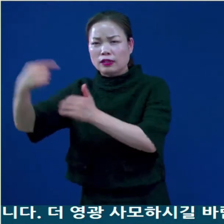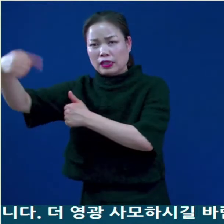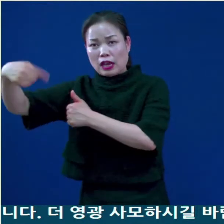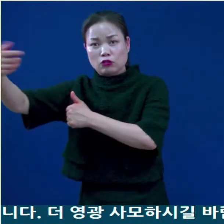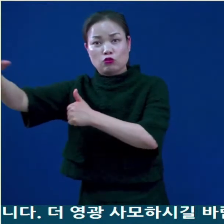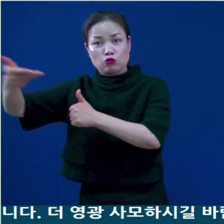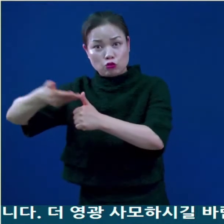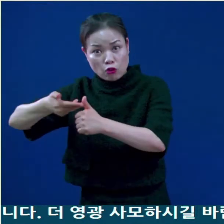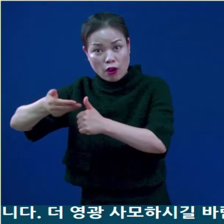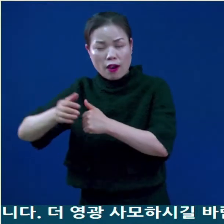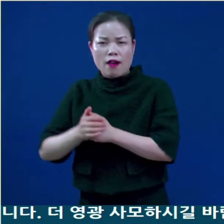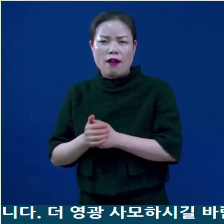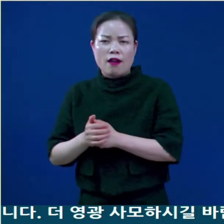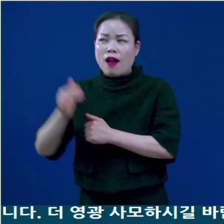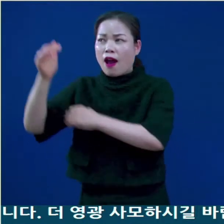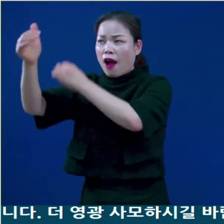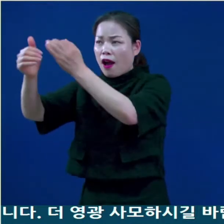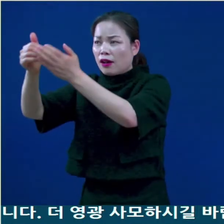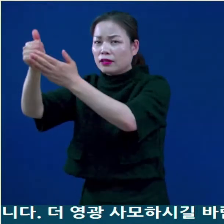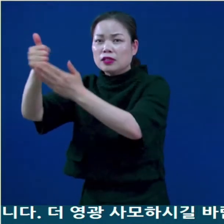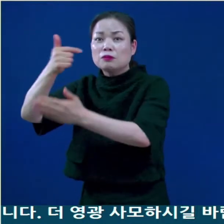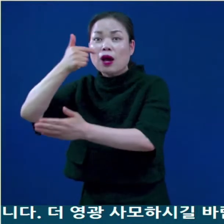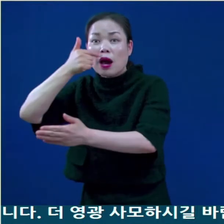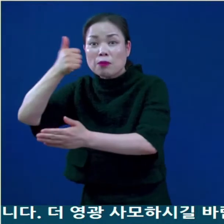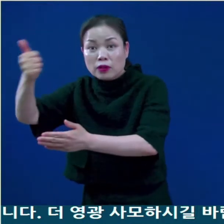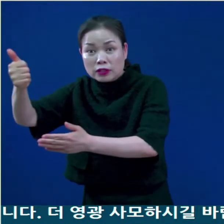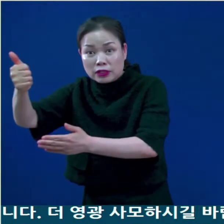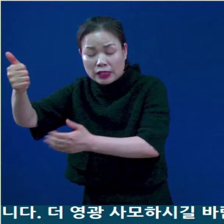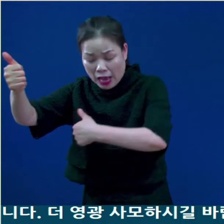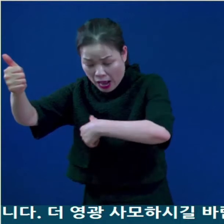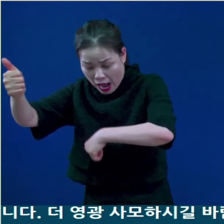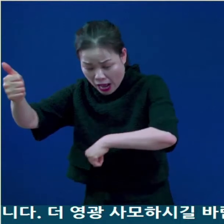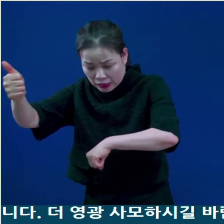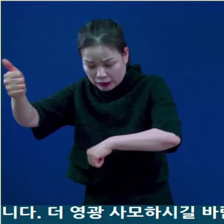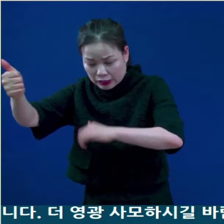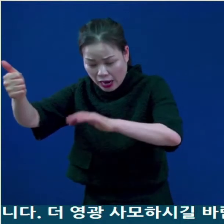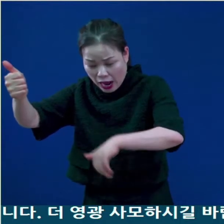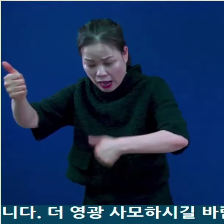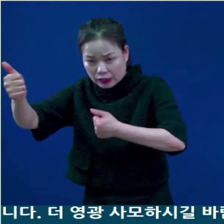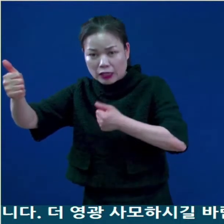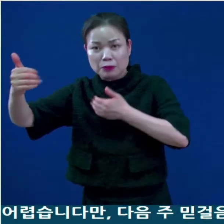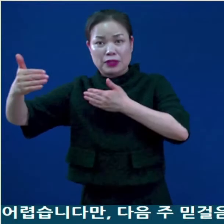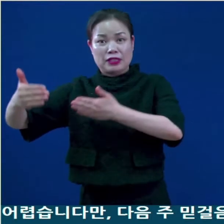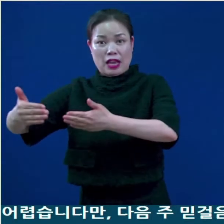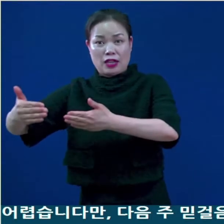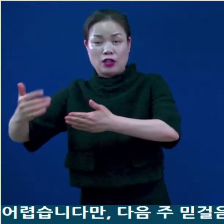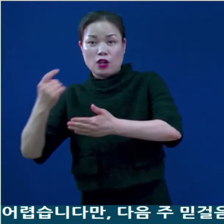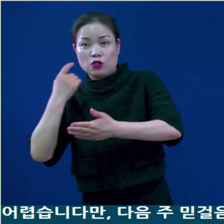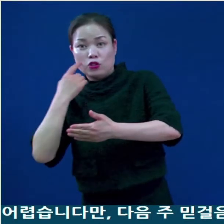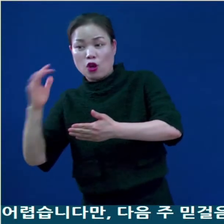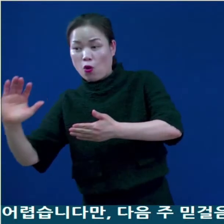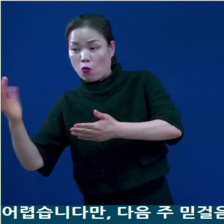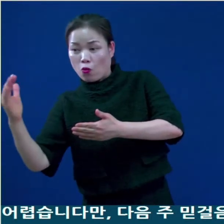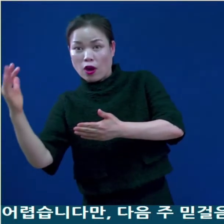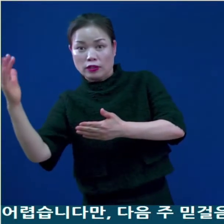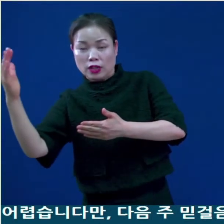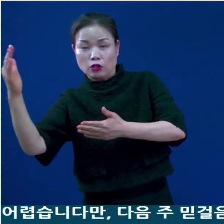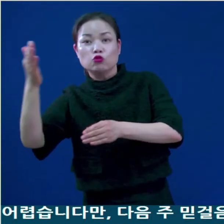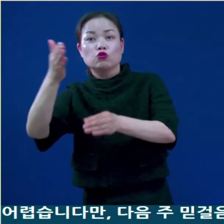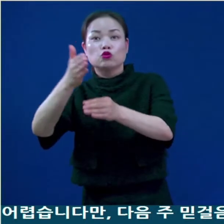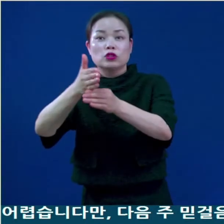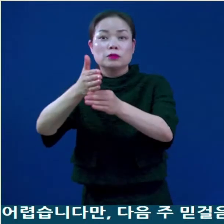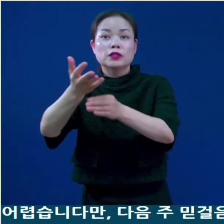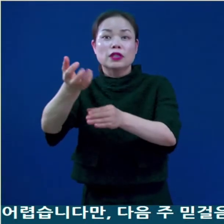거예요. 이게 그러니까 하나님 아버지와 아들 하나님 사이에 영광이라는 걸